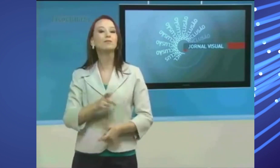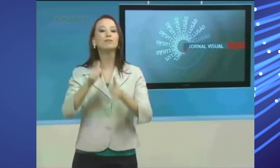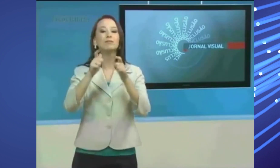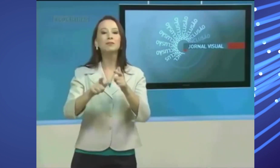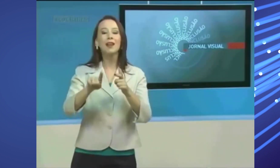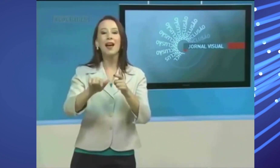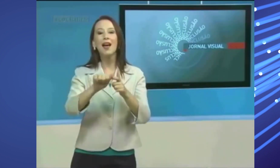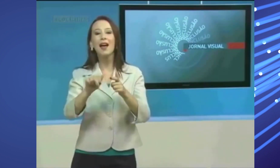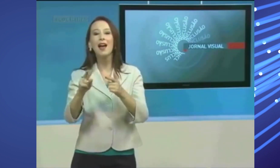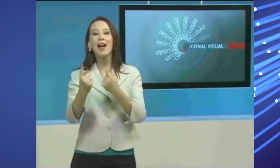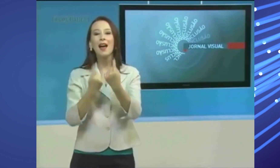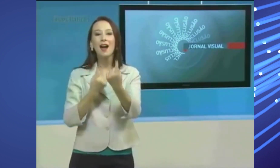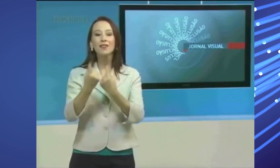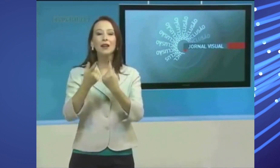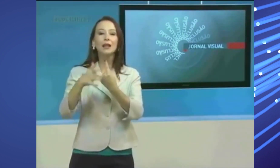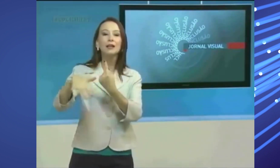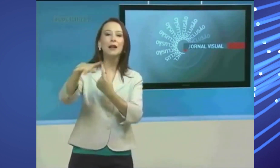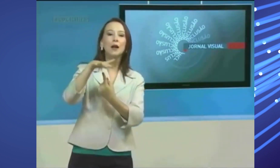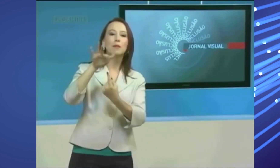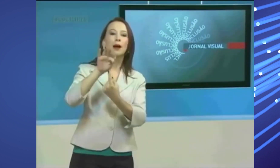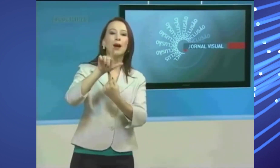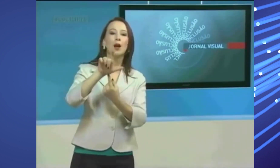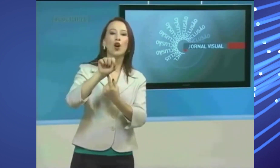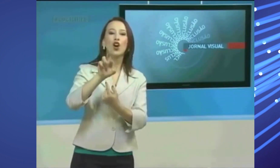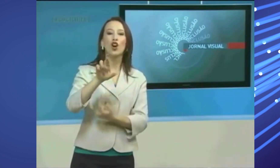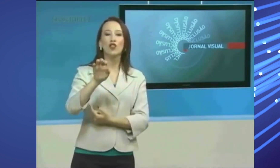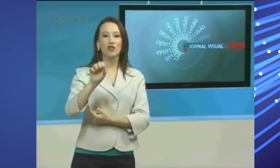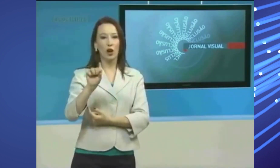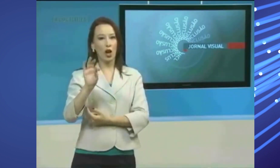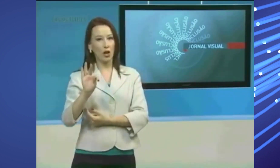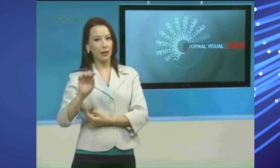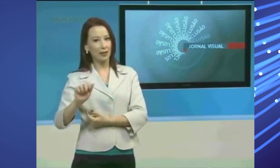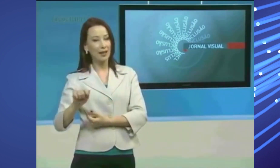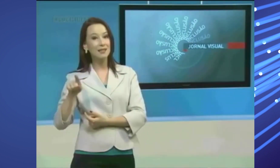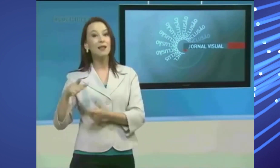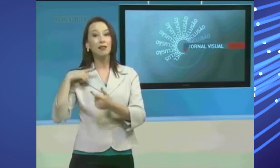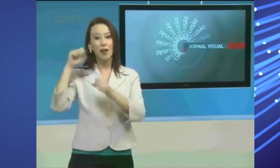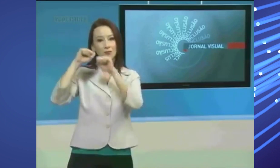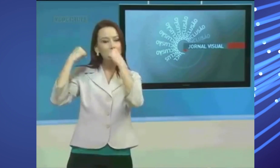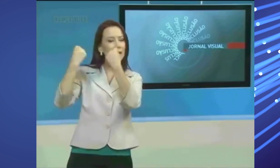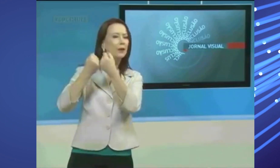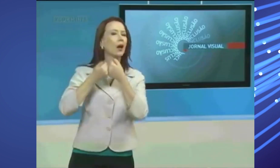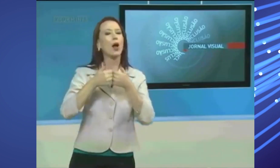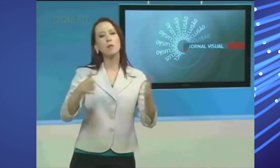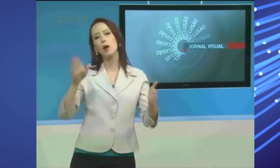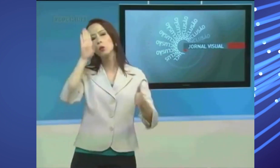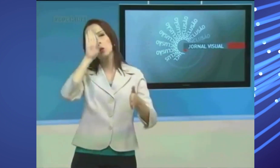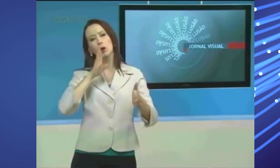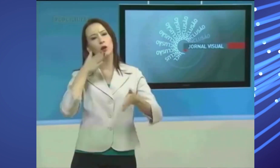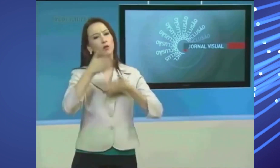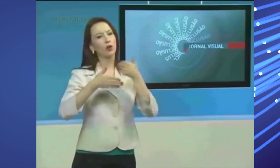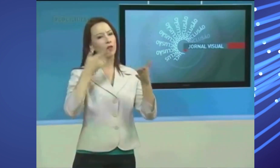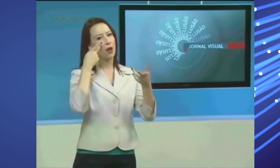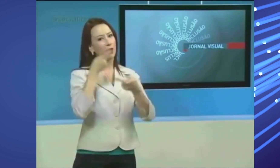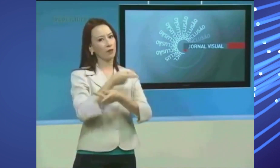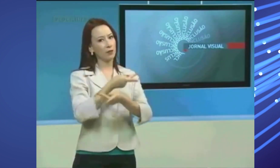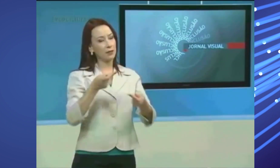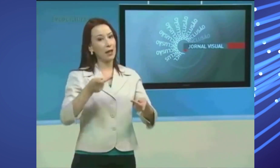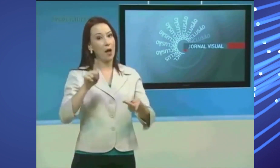surdos aqui, eles infelizmente não tiveram. Eles estavam na sala de aula com professores ouvintes, com os coleguinhas ouvintes, e eles não tinham